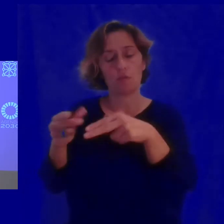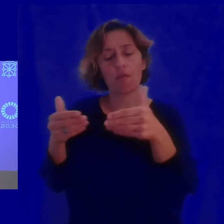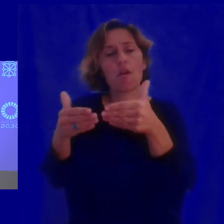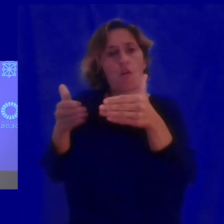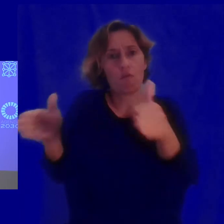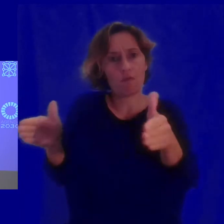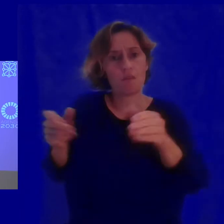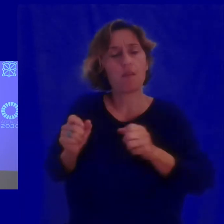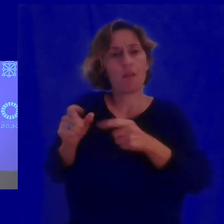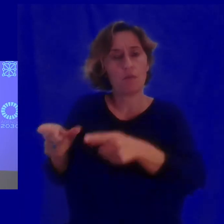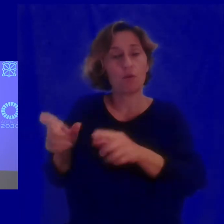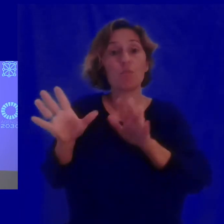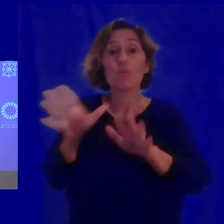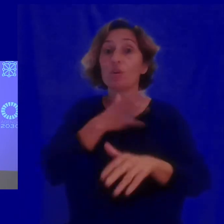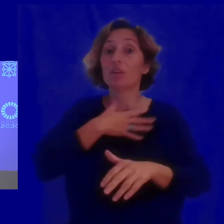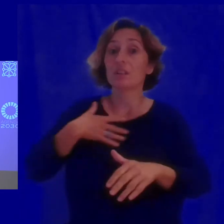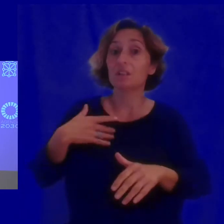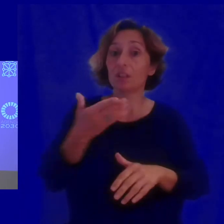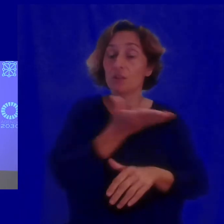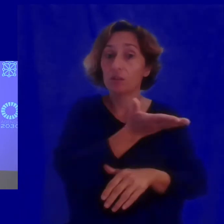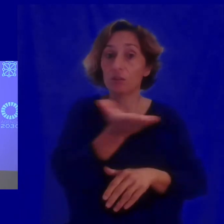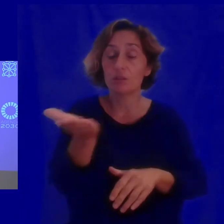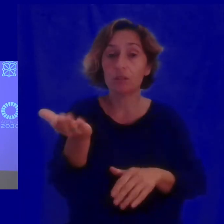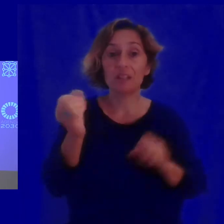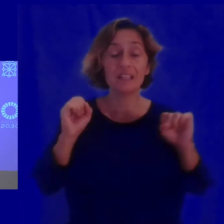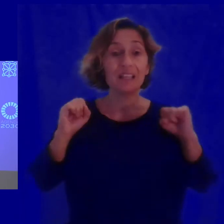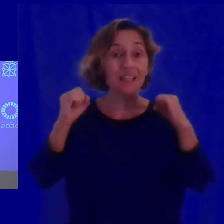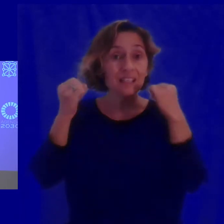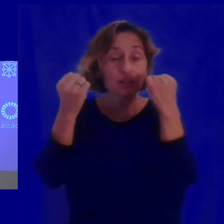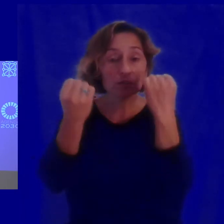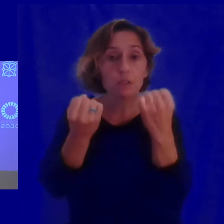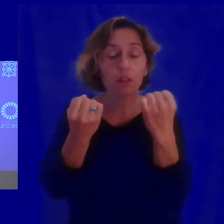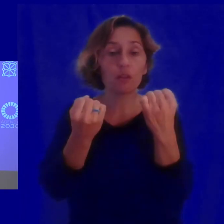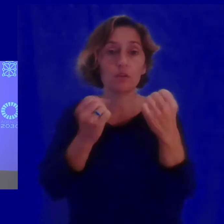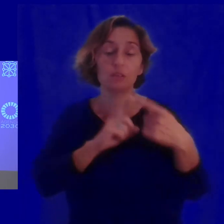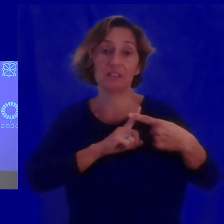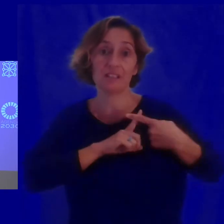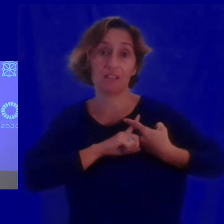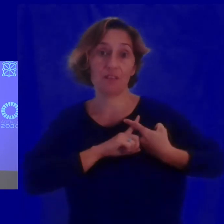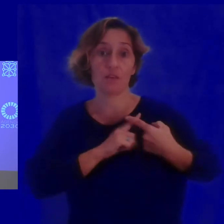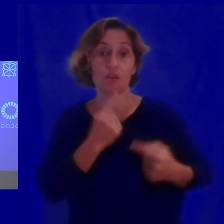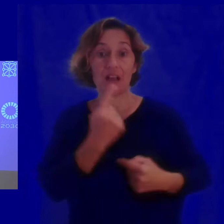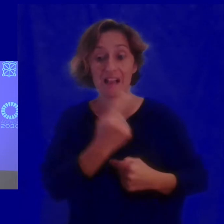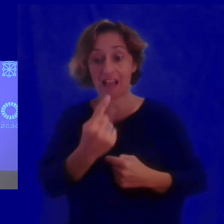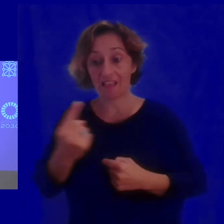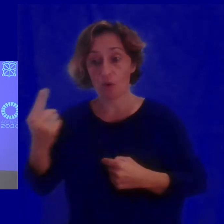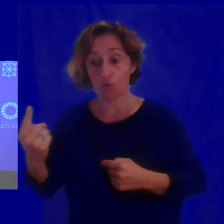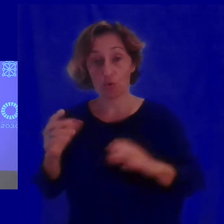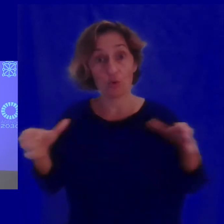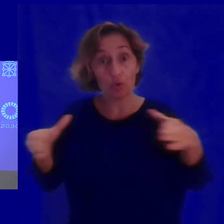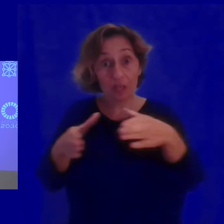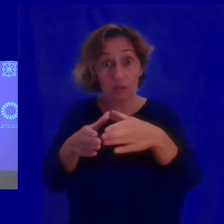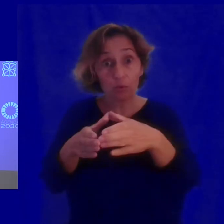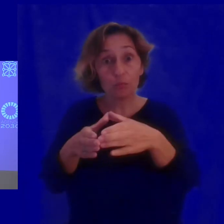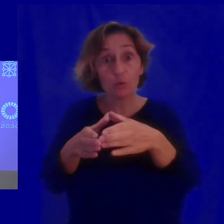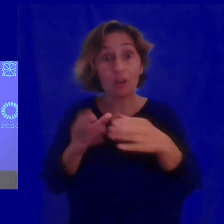quiero transmitirles la idea de que los esfuerzos y los sacrificios individuales y colectivos merecen la pena